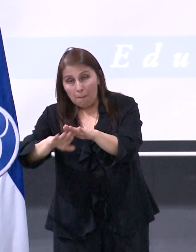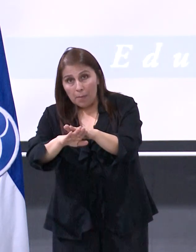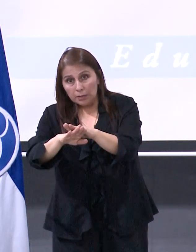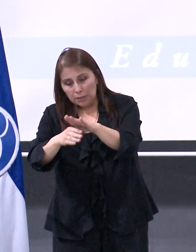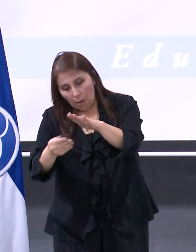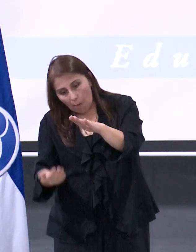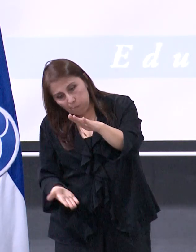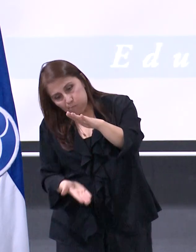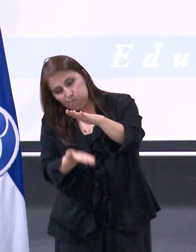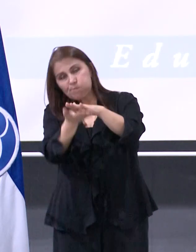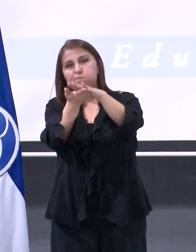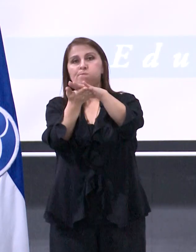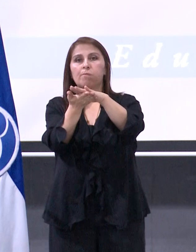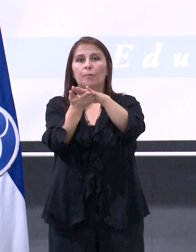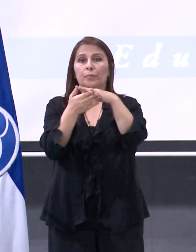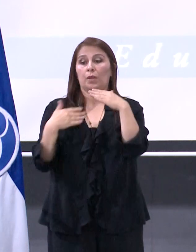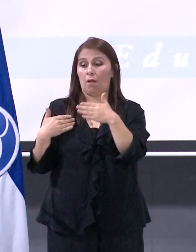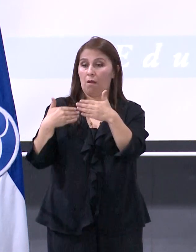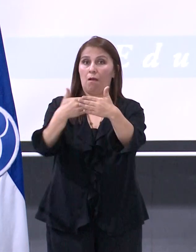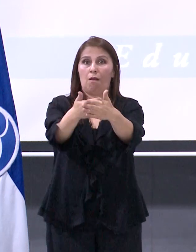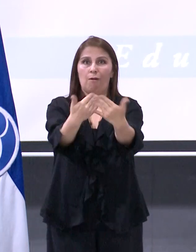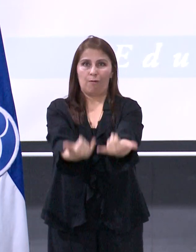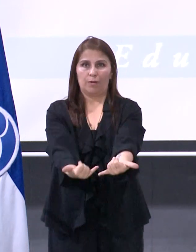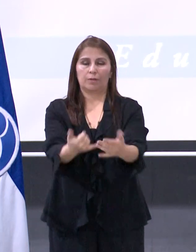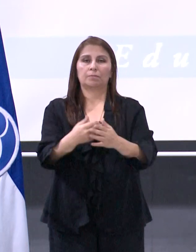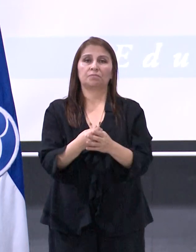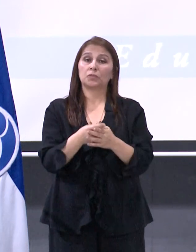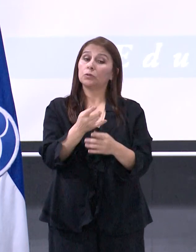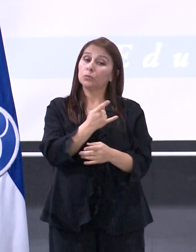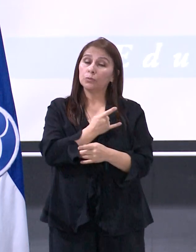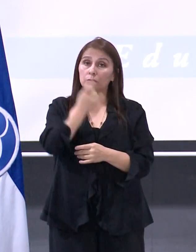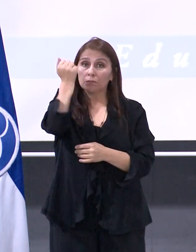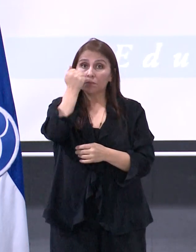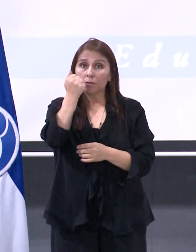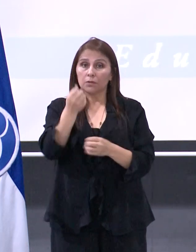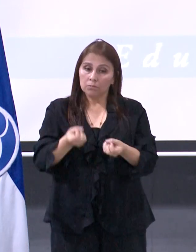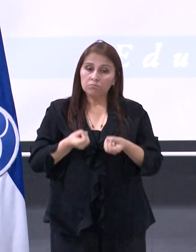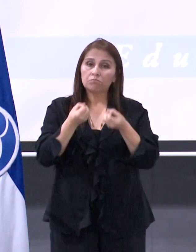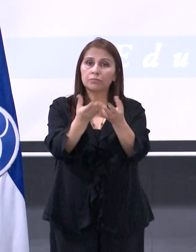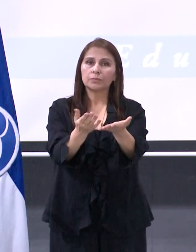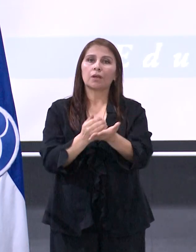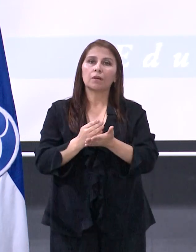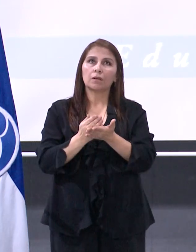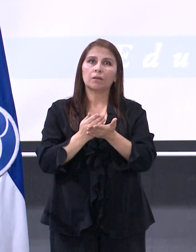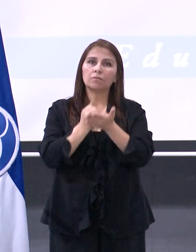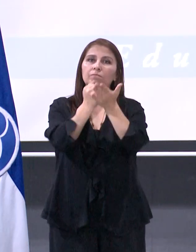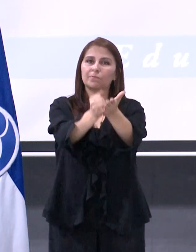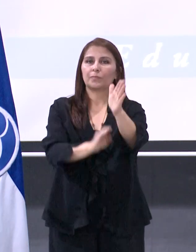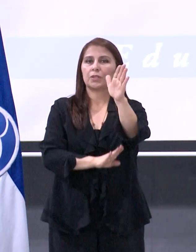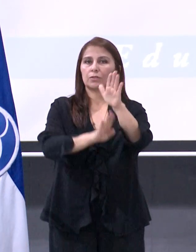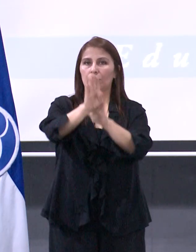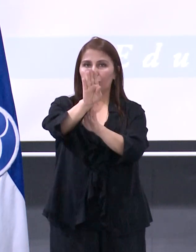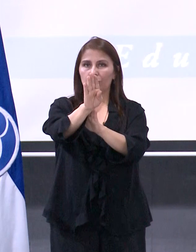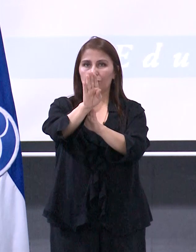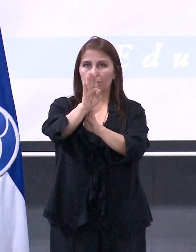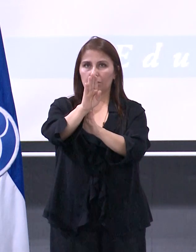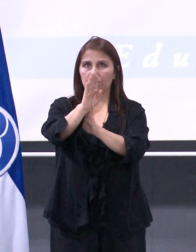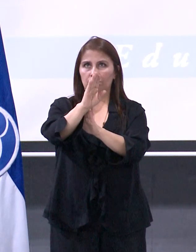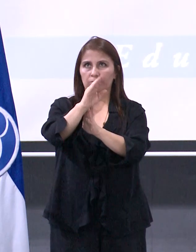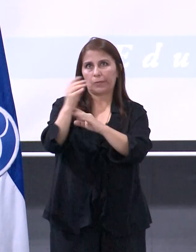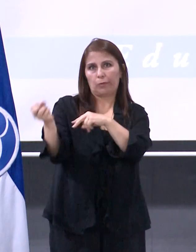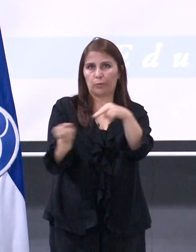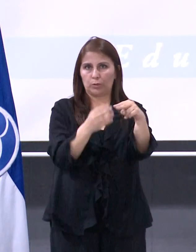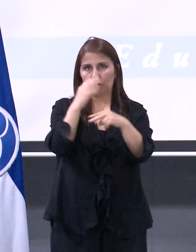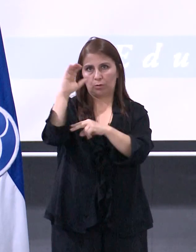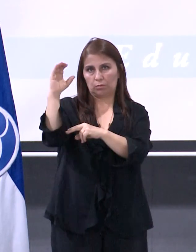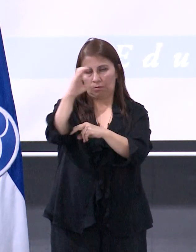hoy en día se destaca la contribución de la pn al desarrollo de la educación del país por su aporte a la formación de docentes en distintas